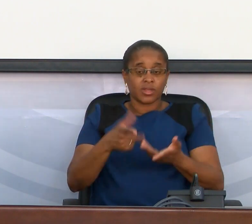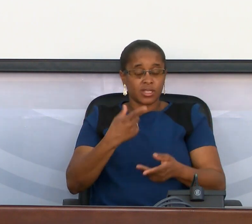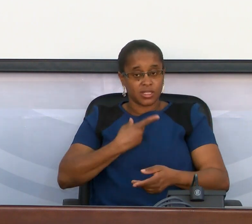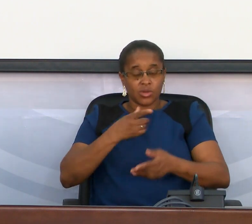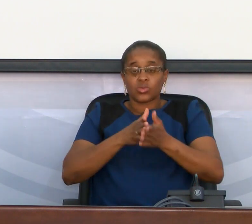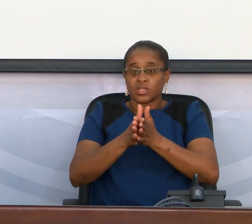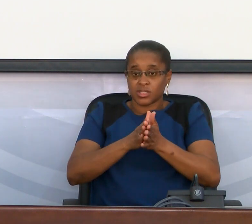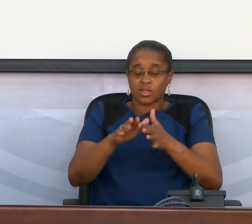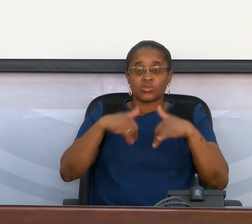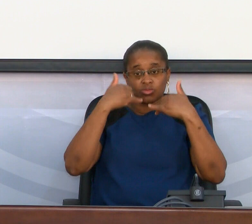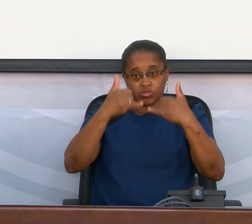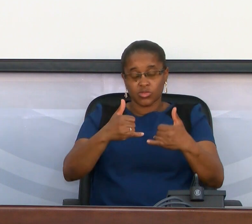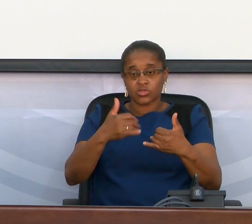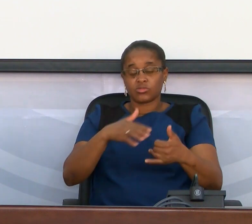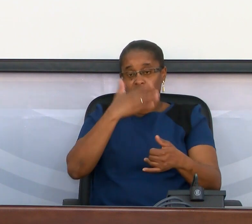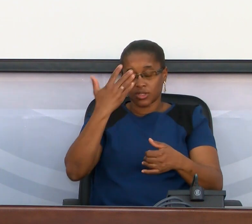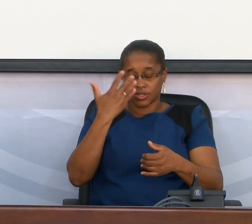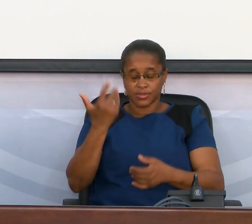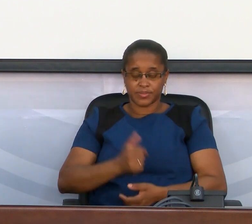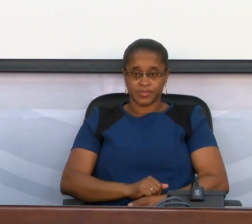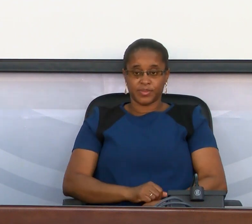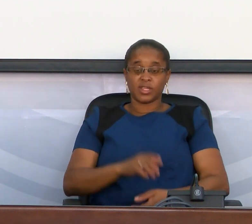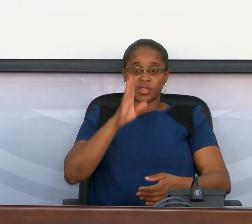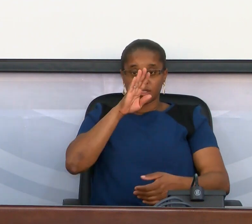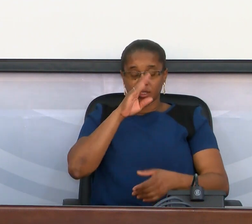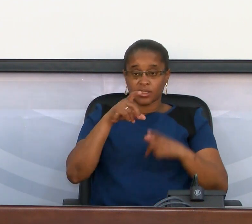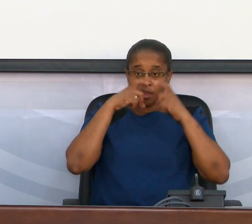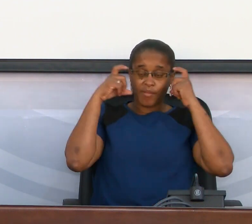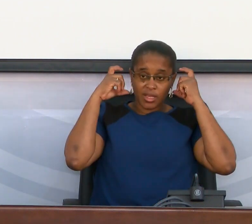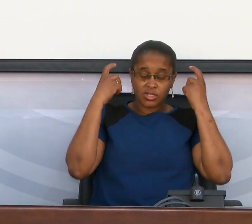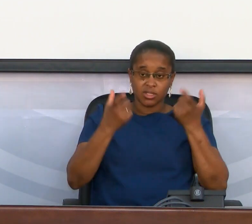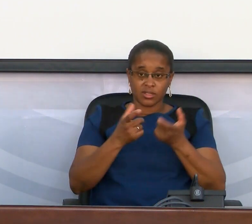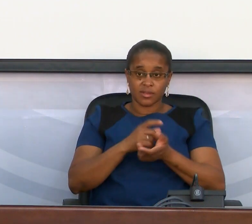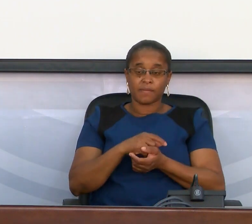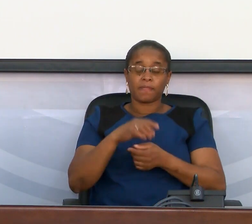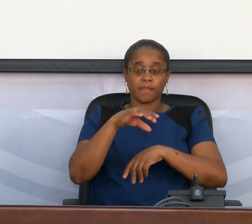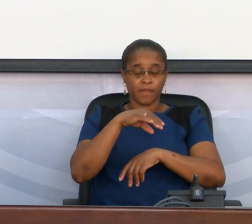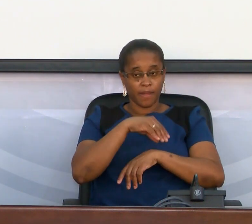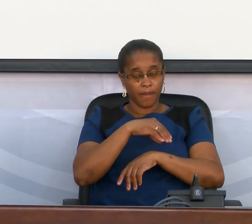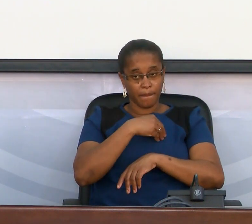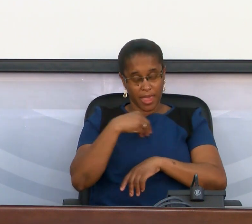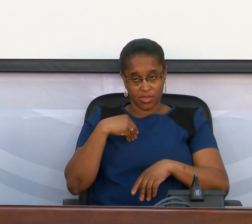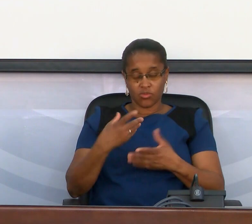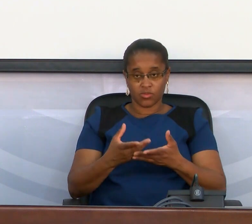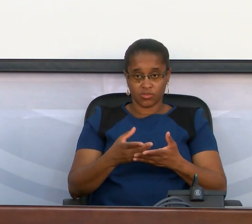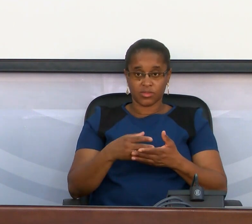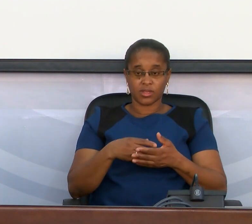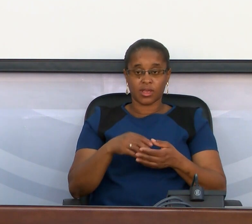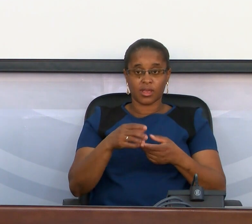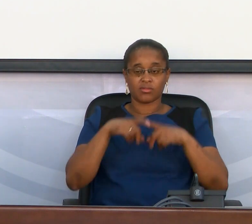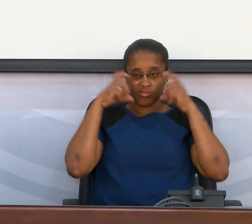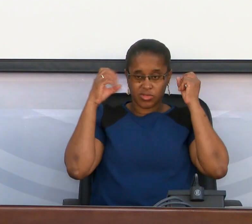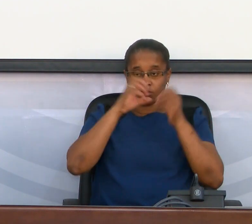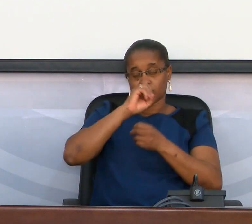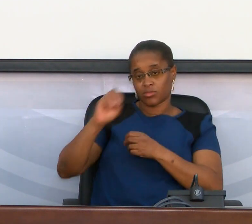utilizada então nos dias a seguir. Se for aquelas máscaras médicas, aquelas descartáveis,